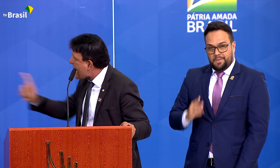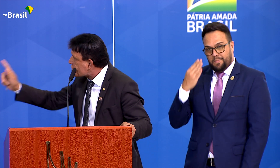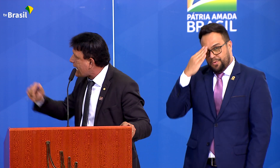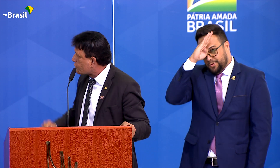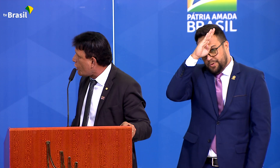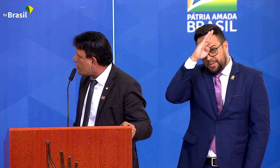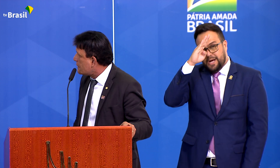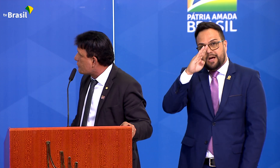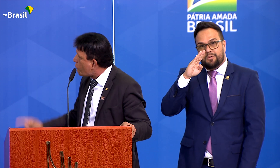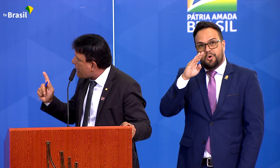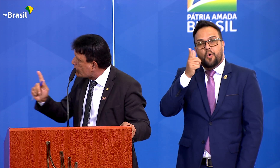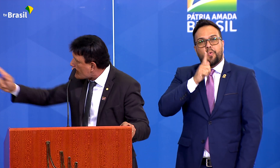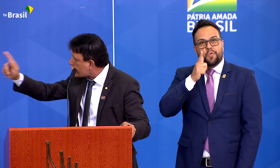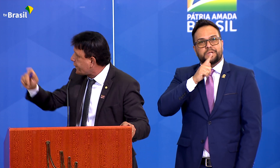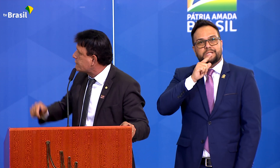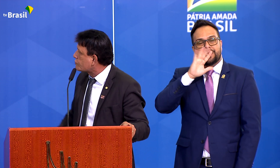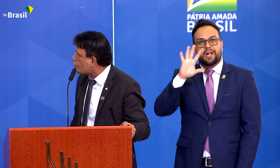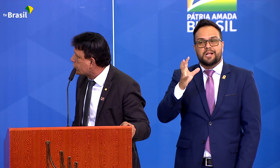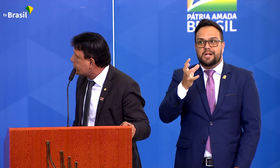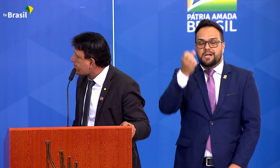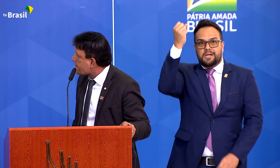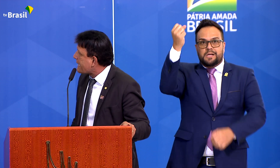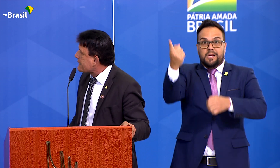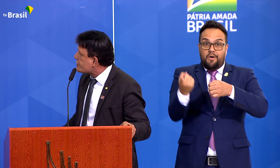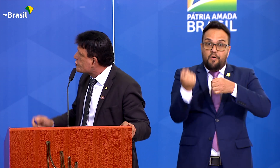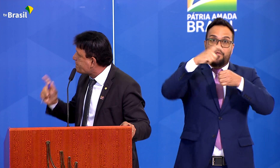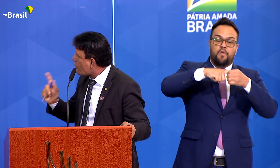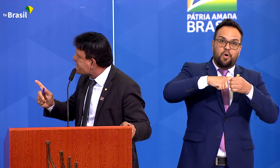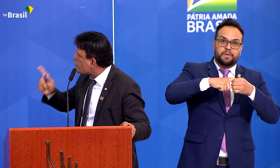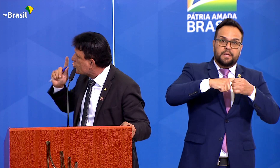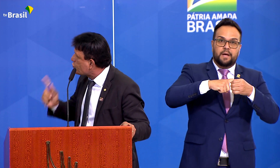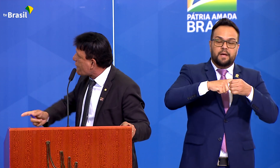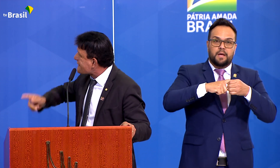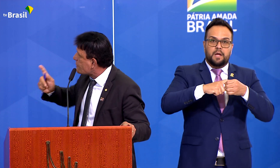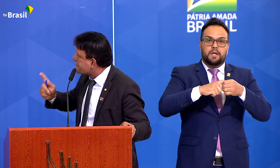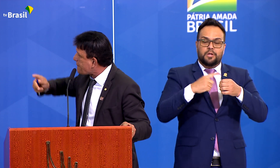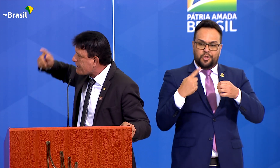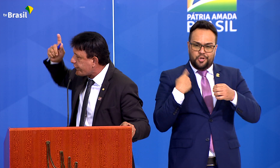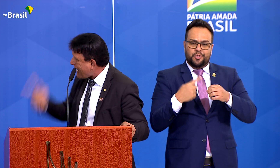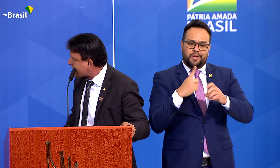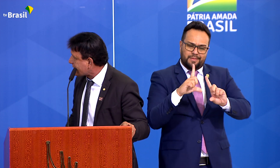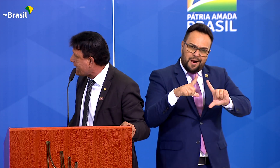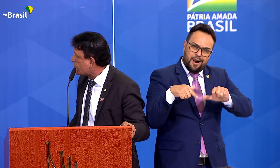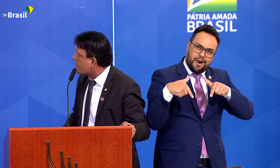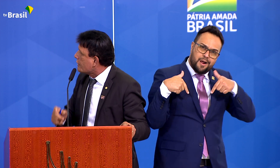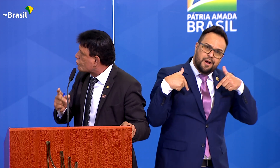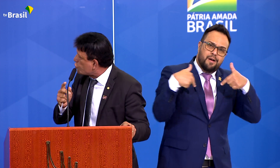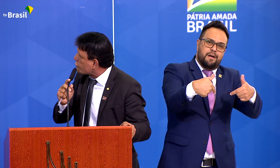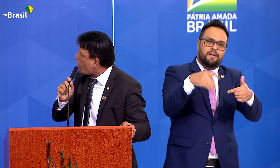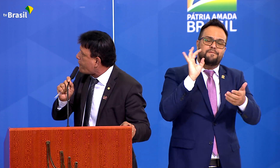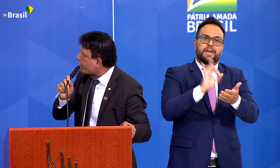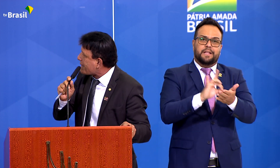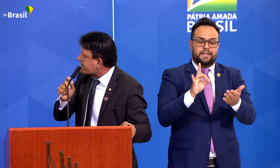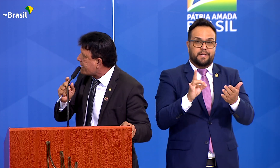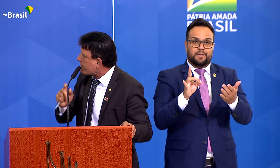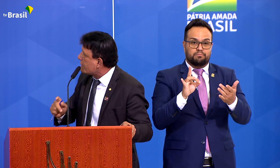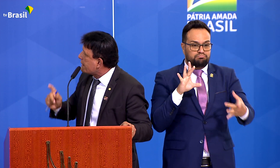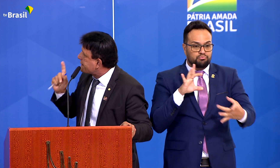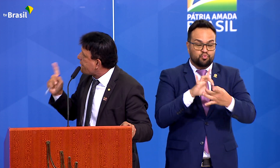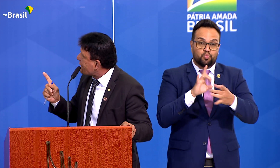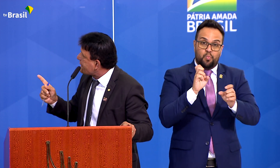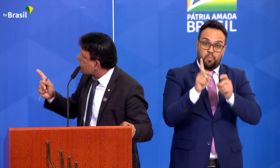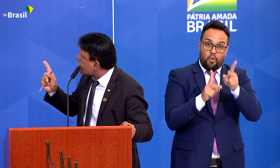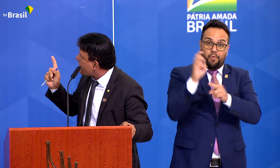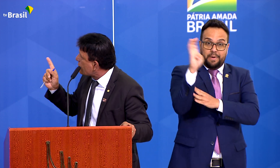bolsonaro resgatou com uma luz no fim do túnel para que a gente possa continuar fazer um trabalho verdadeiro junta o povo